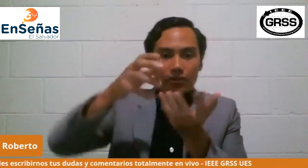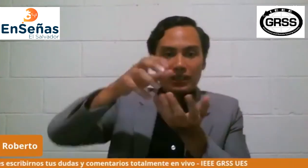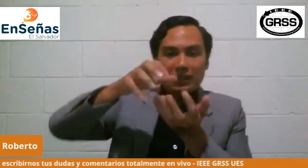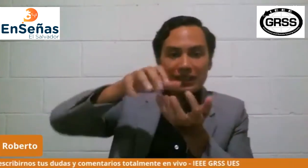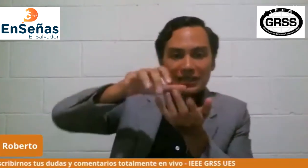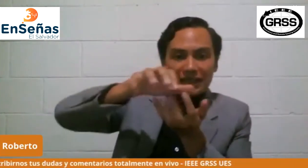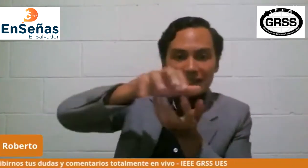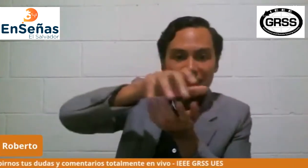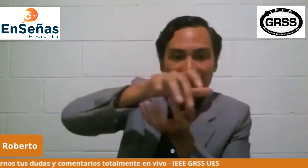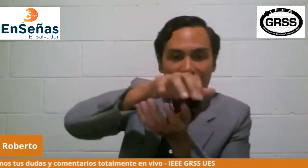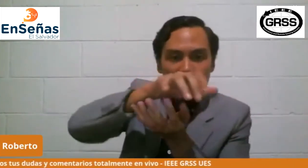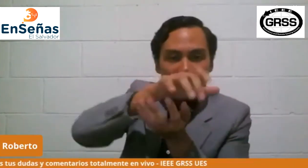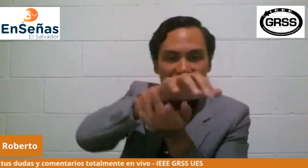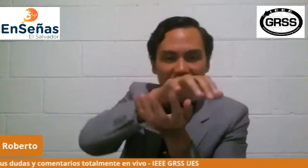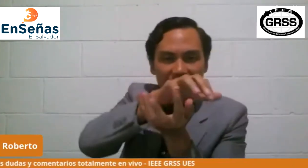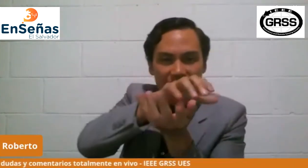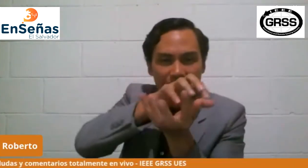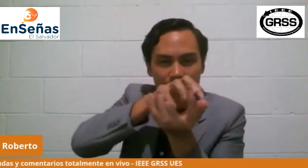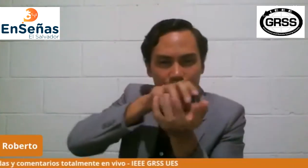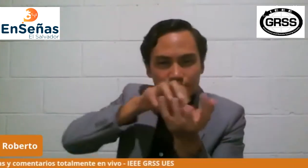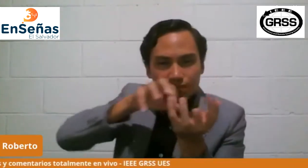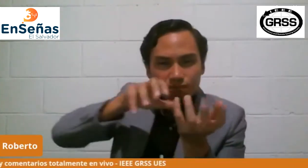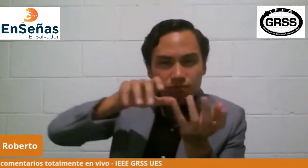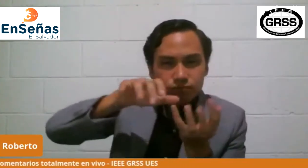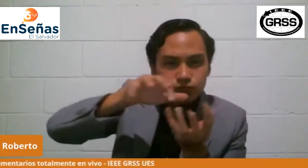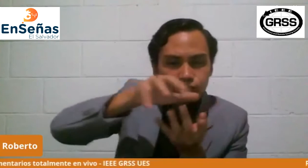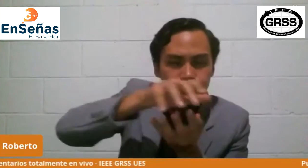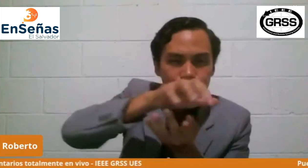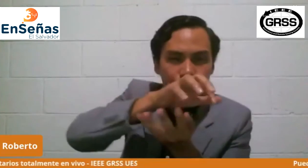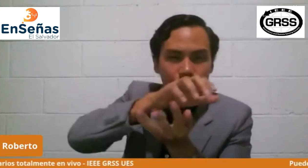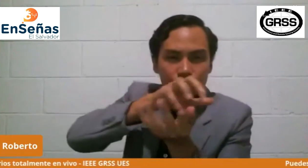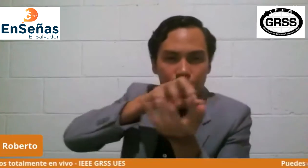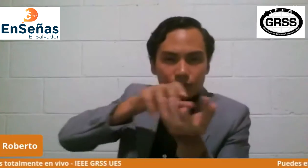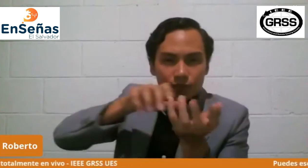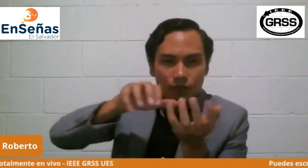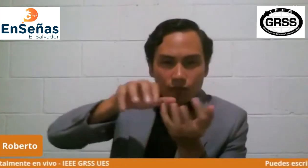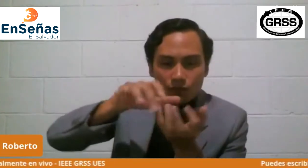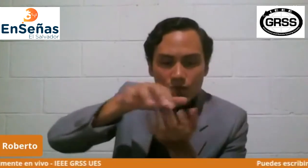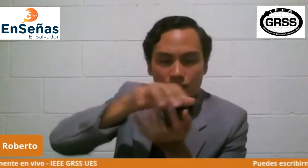geo, y esta es la seña de ciencia.